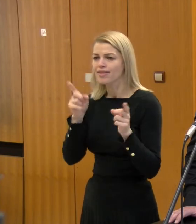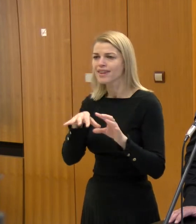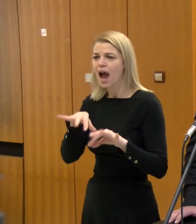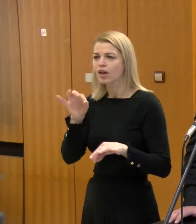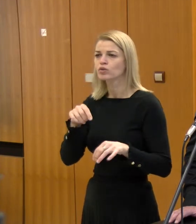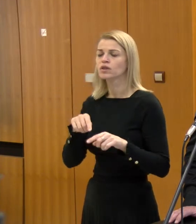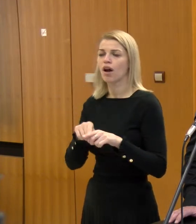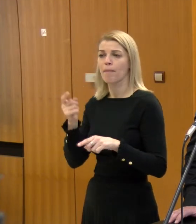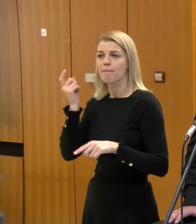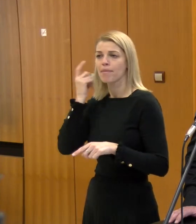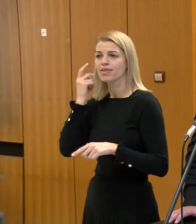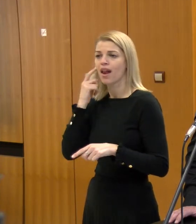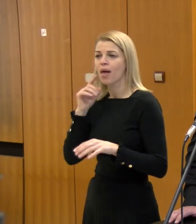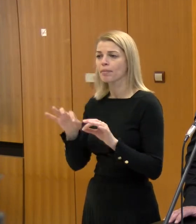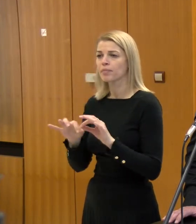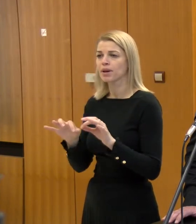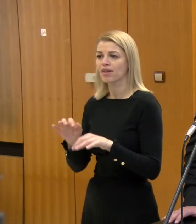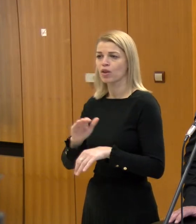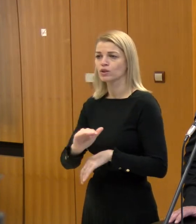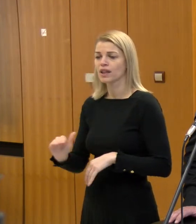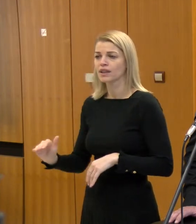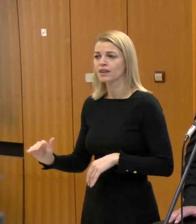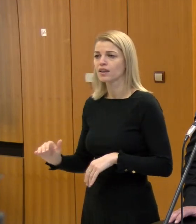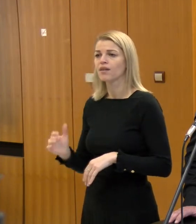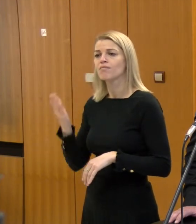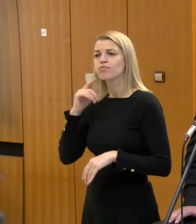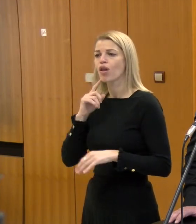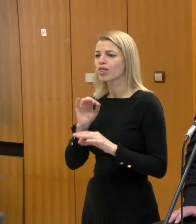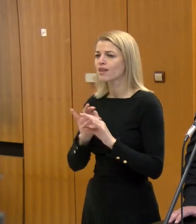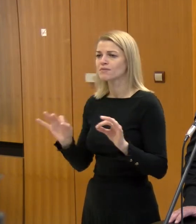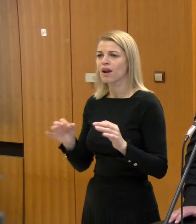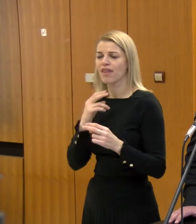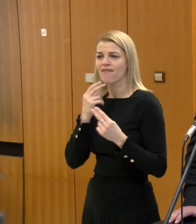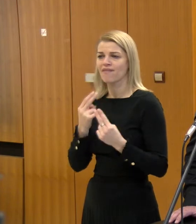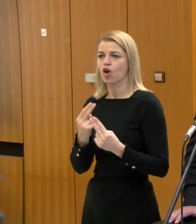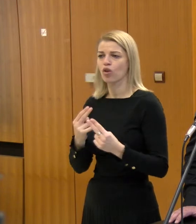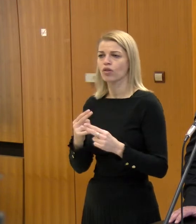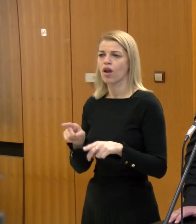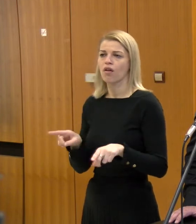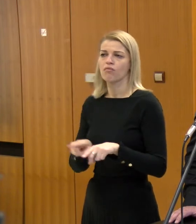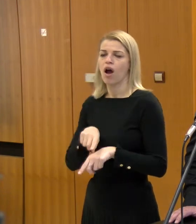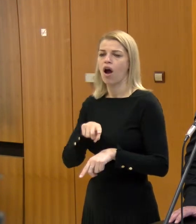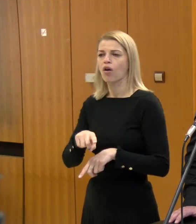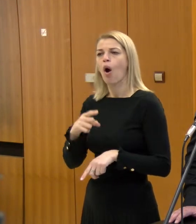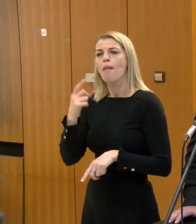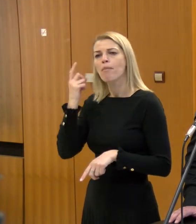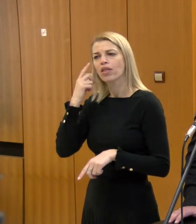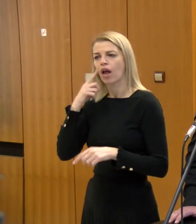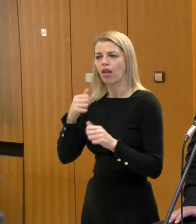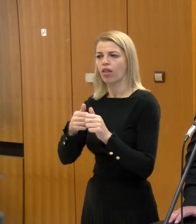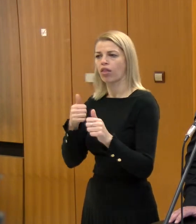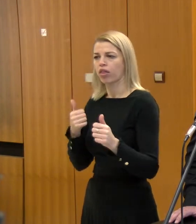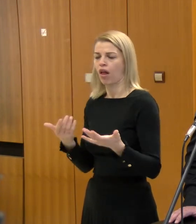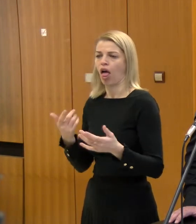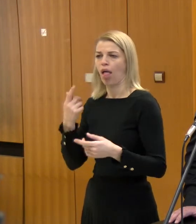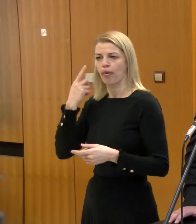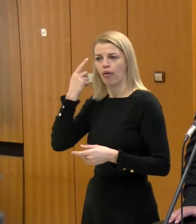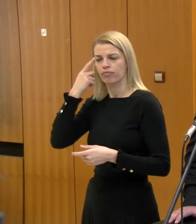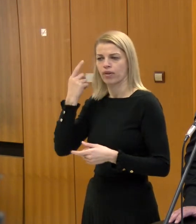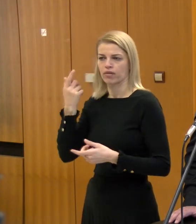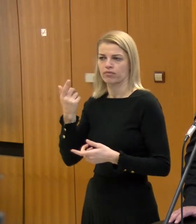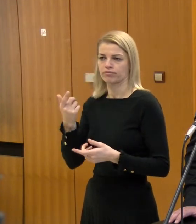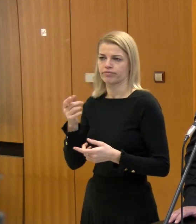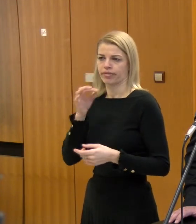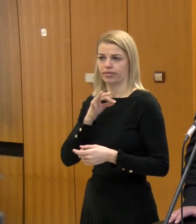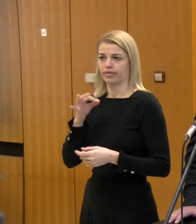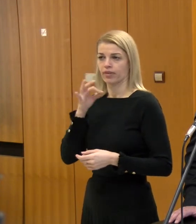mentálnej pripravenosti detí, ktoré boli nesprávne vyhodnotené ako mentálne zaostávajúce alebo nebodaj retardované,